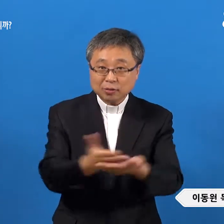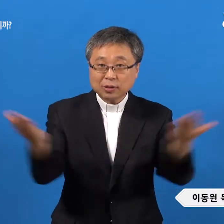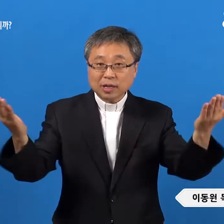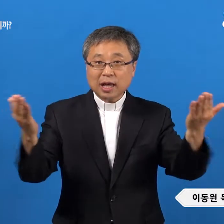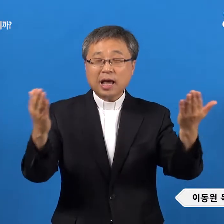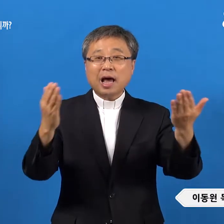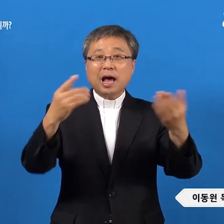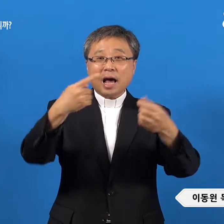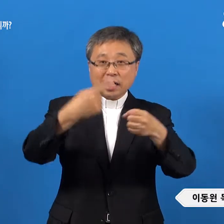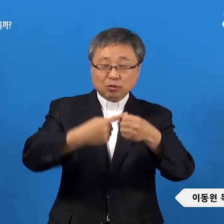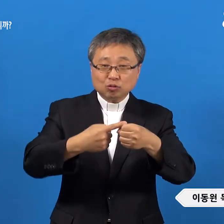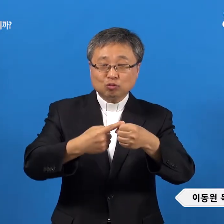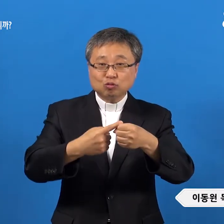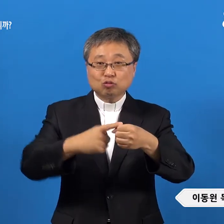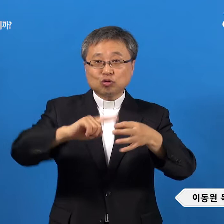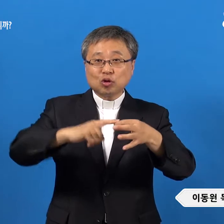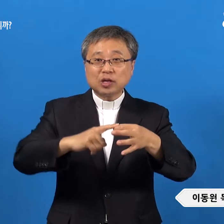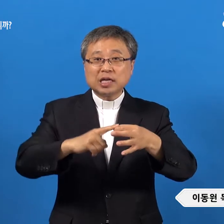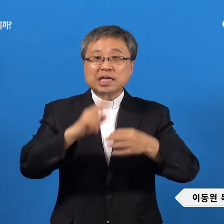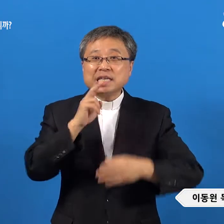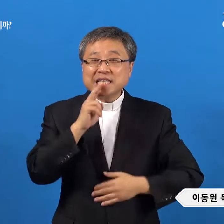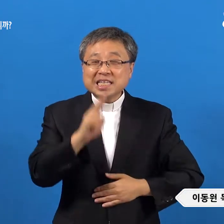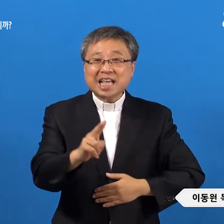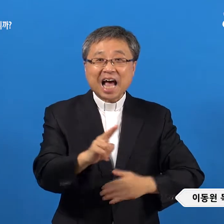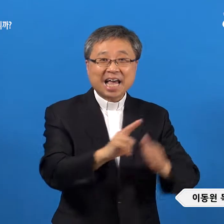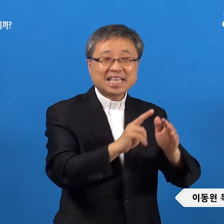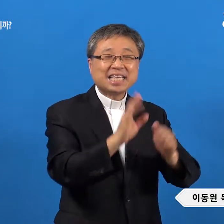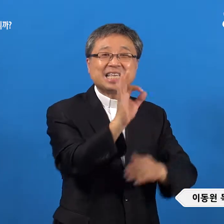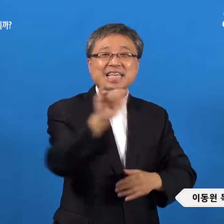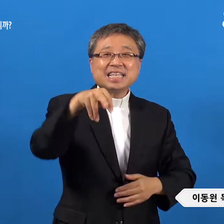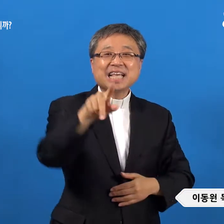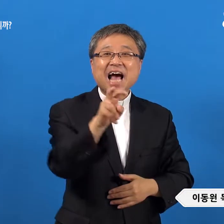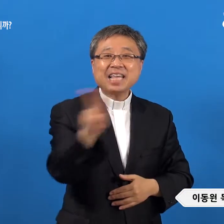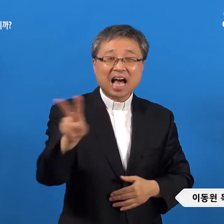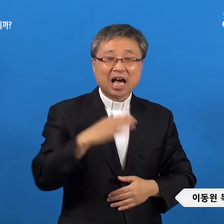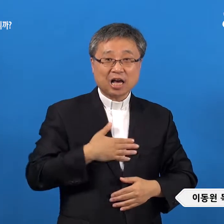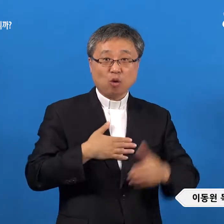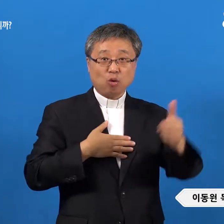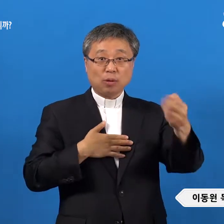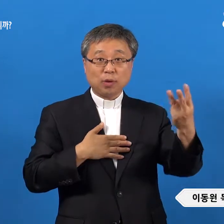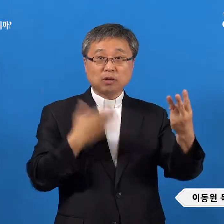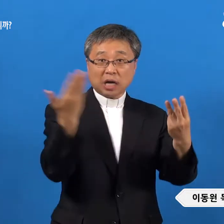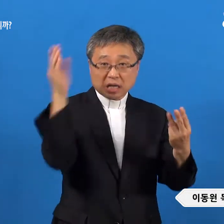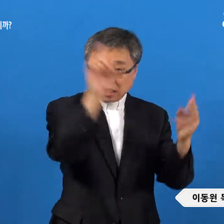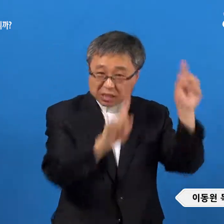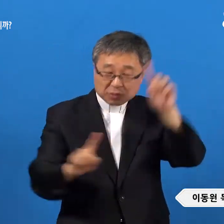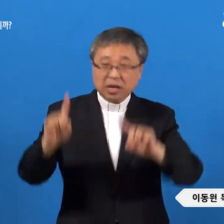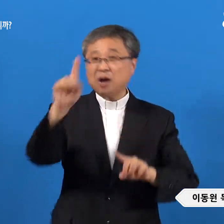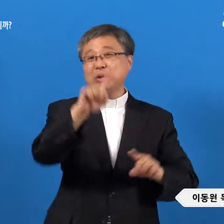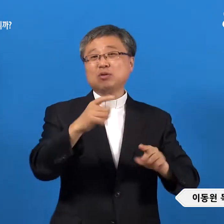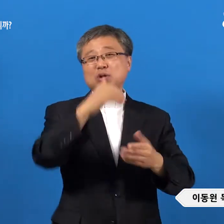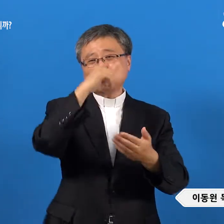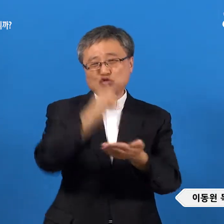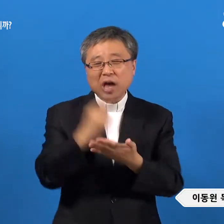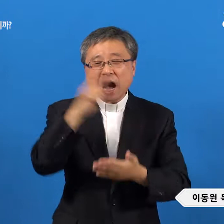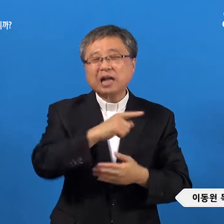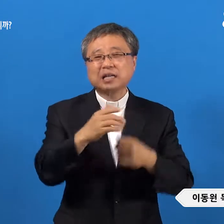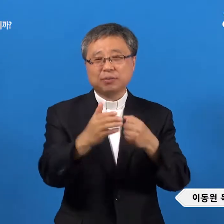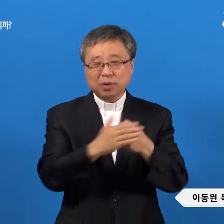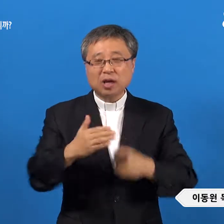한 구절은 이사야 53장 5절. 그가 찔림은 우리의 허물을 인하며 그가 상함은 우리의 죄악을 인함이라고.